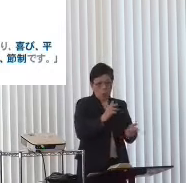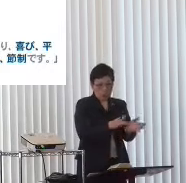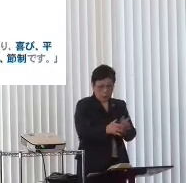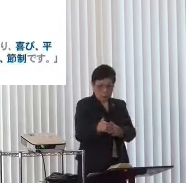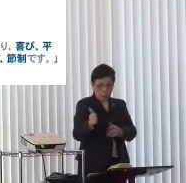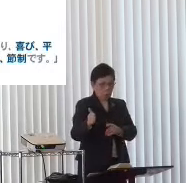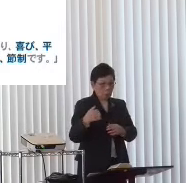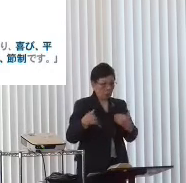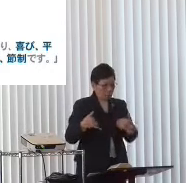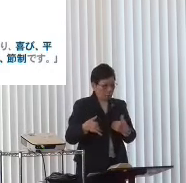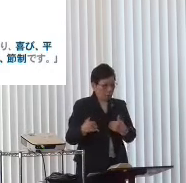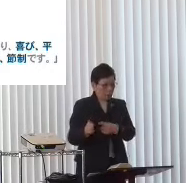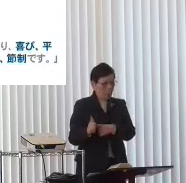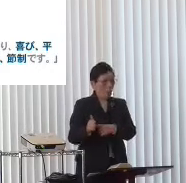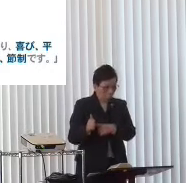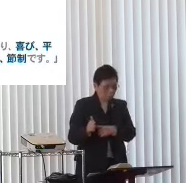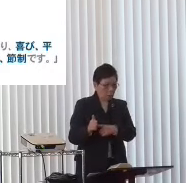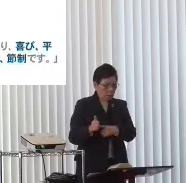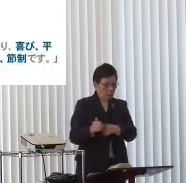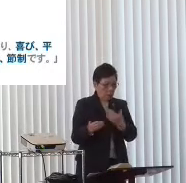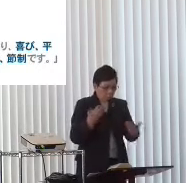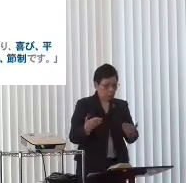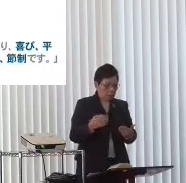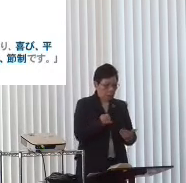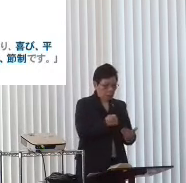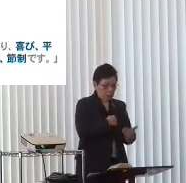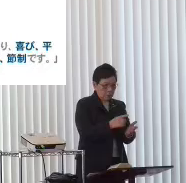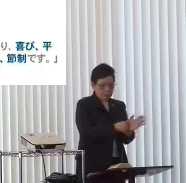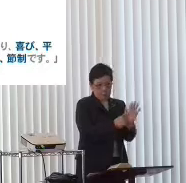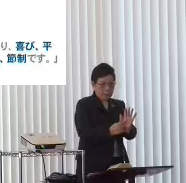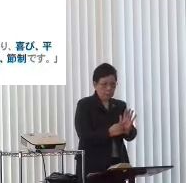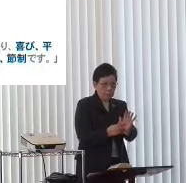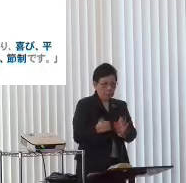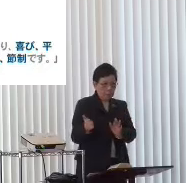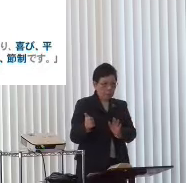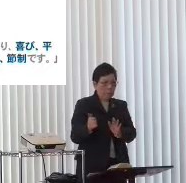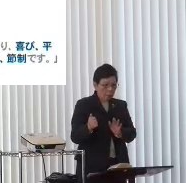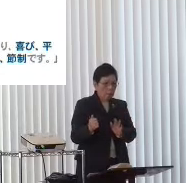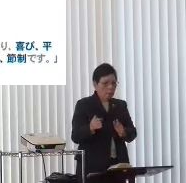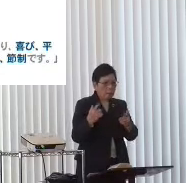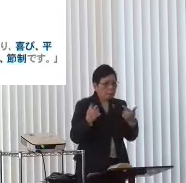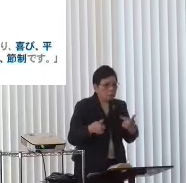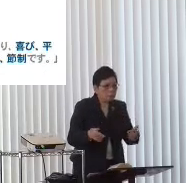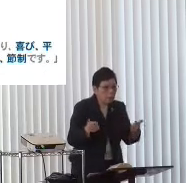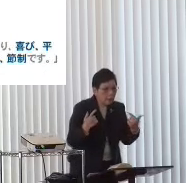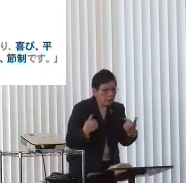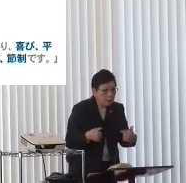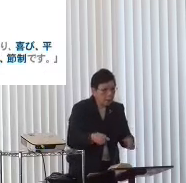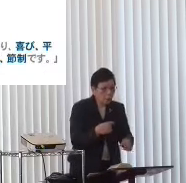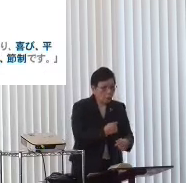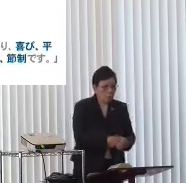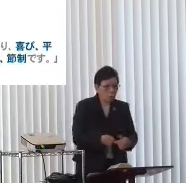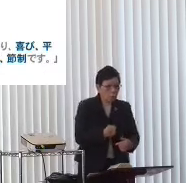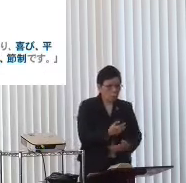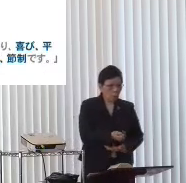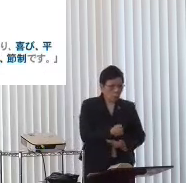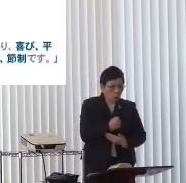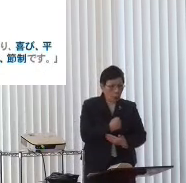年私たちは福音を伝え続ける、常にその気持ちを持って、意識を持